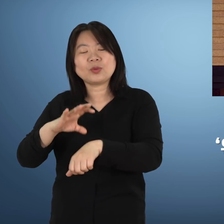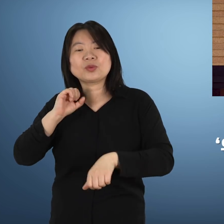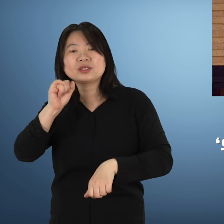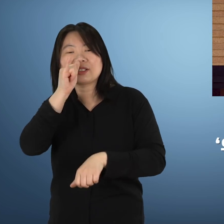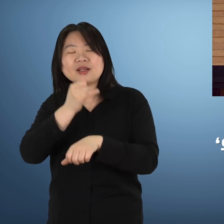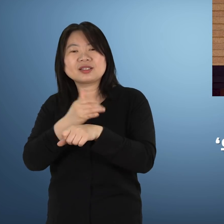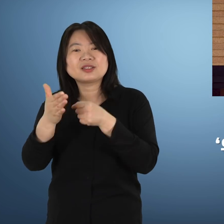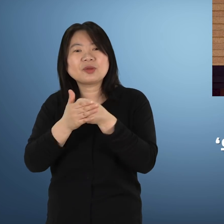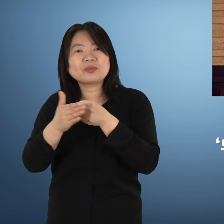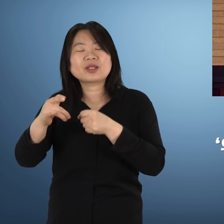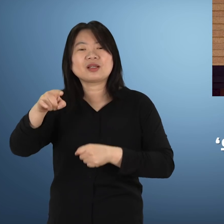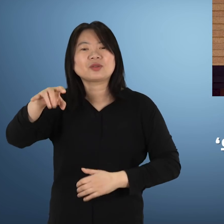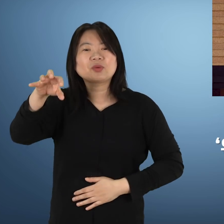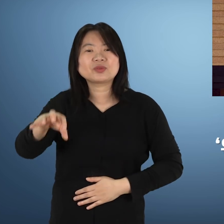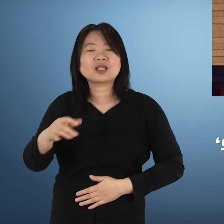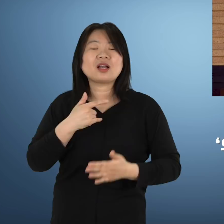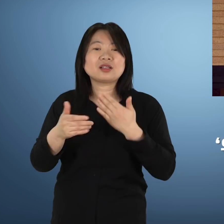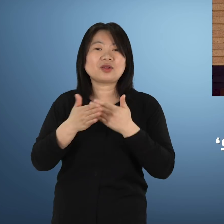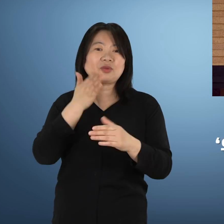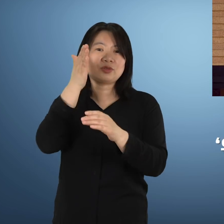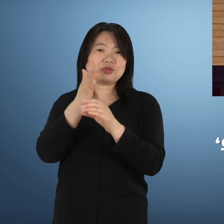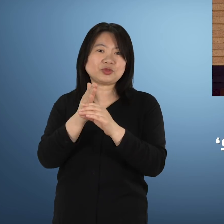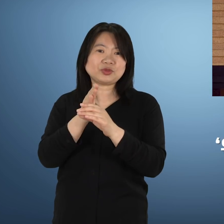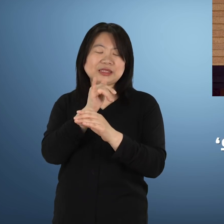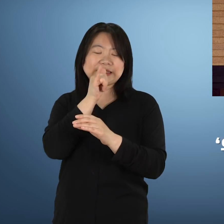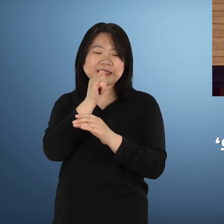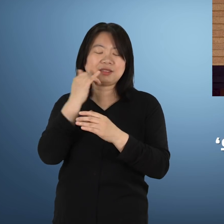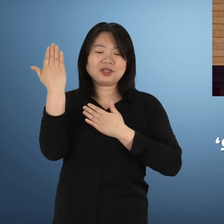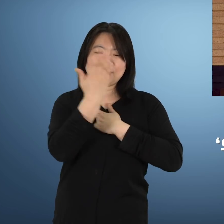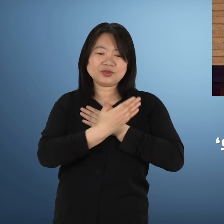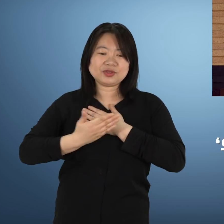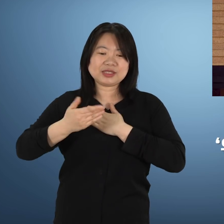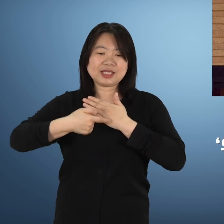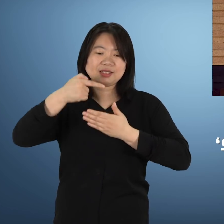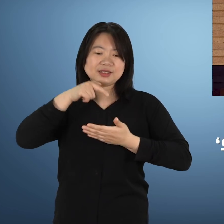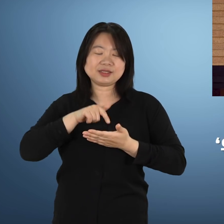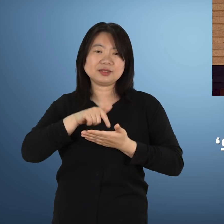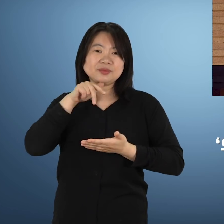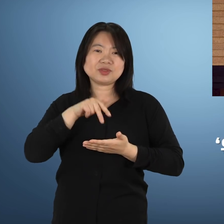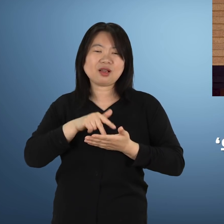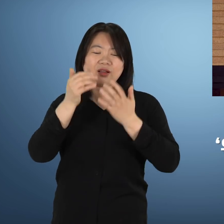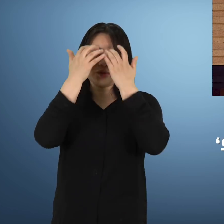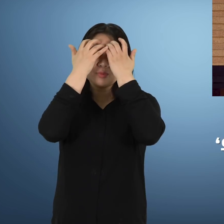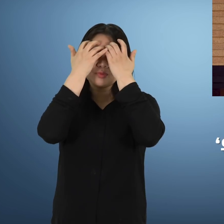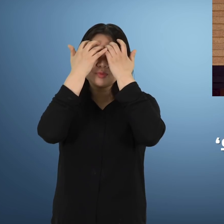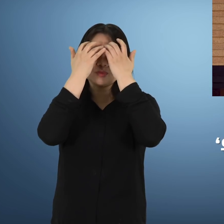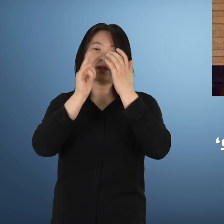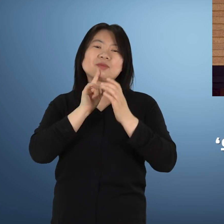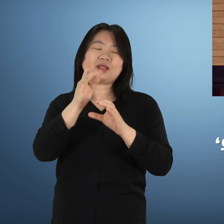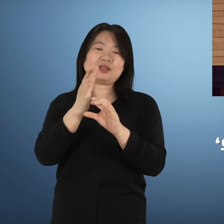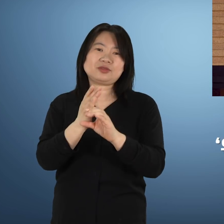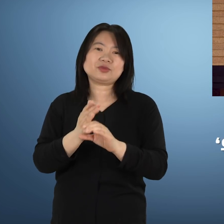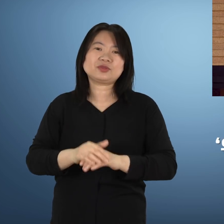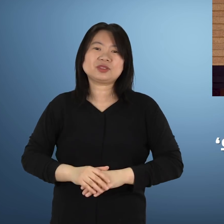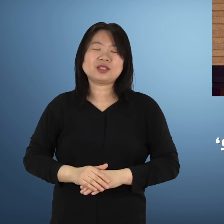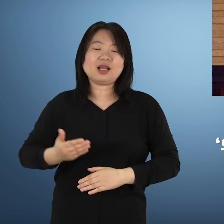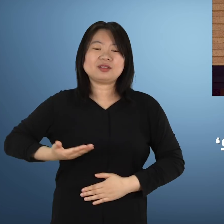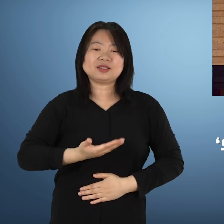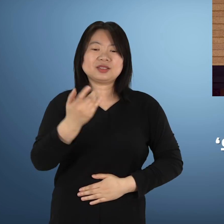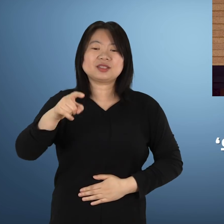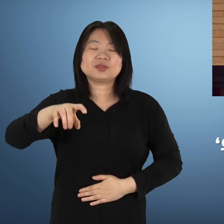끌려가서 거기서 겪게 되는 육체적인 심적인 고통을 얘기하는 거예요.